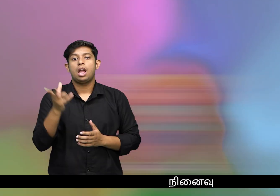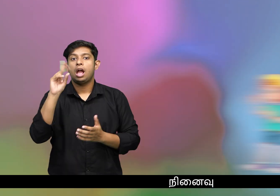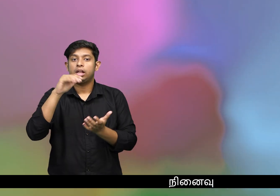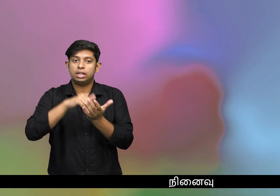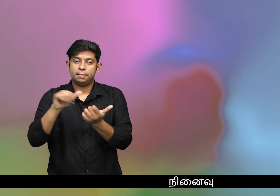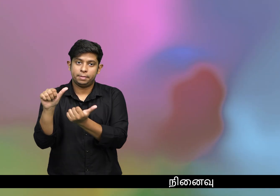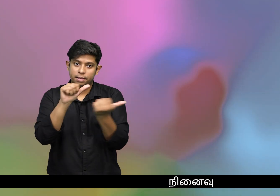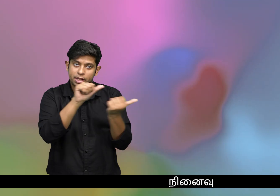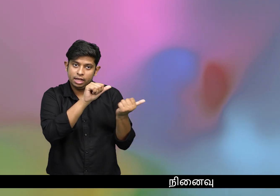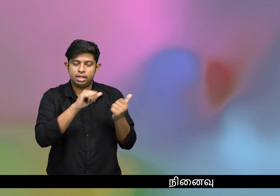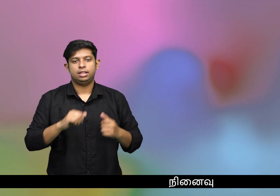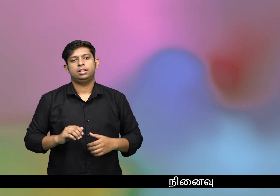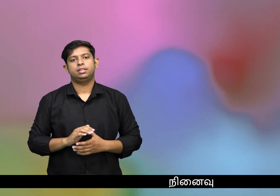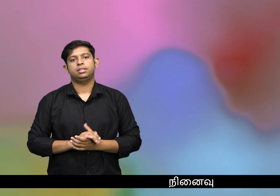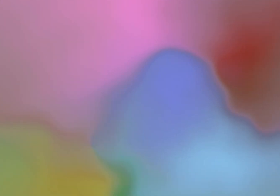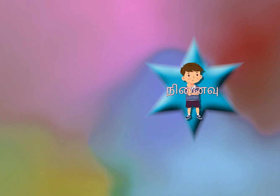நினைவில் வைத்துக் கொள்ளுங்கள்.